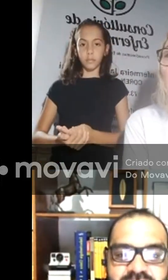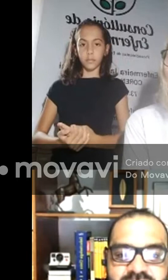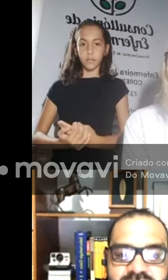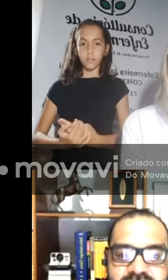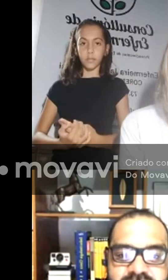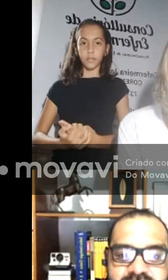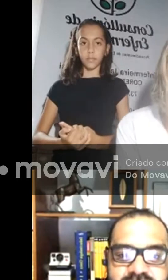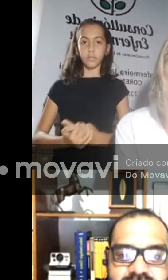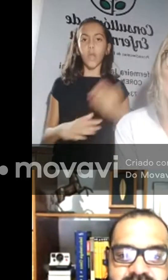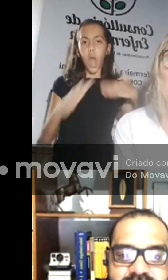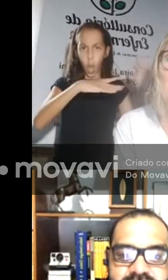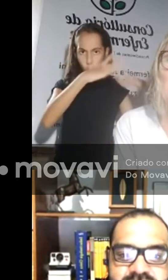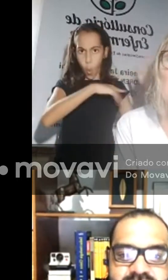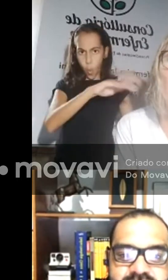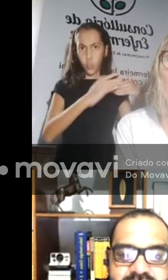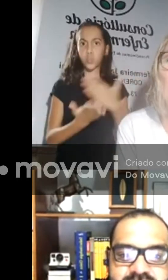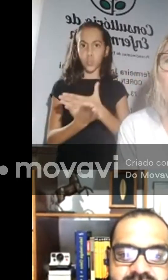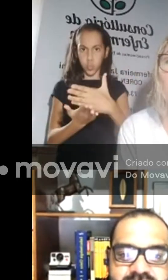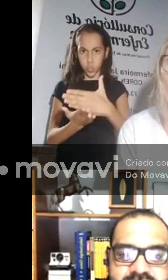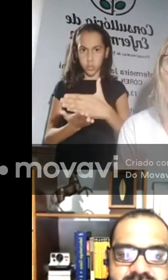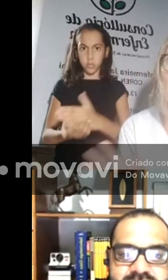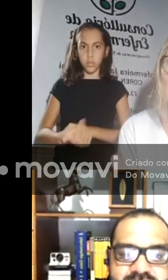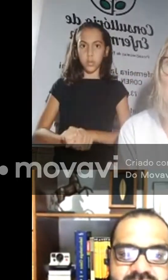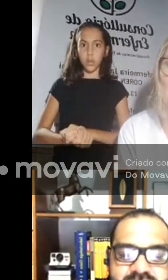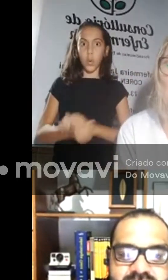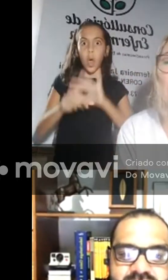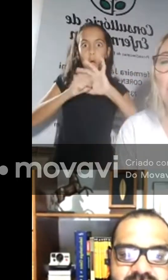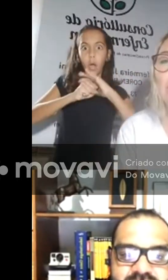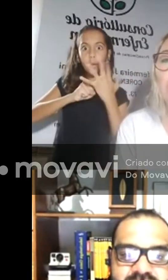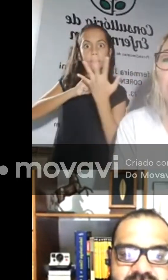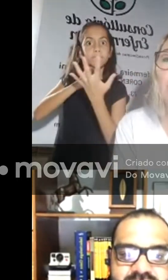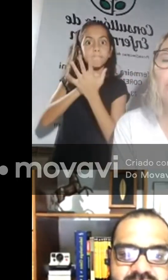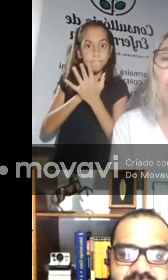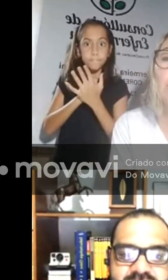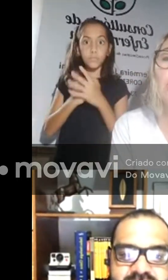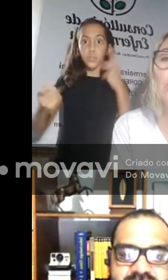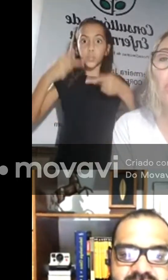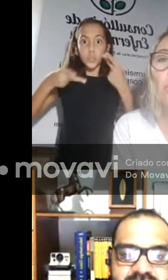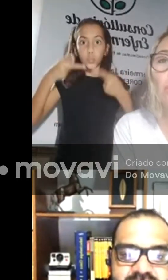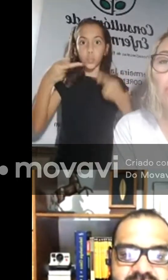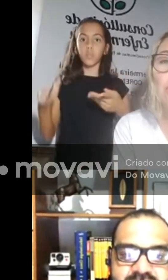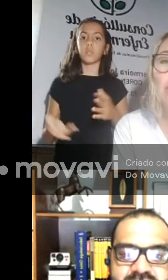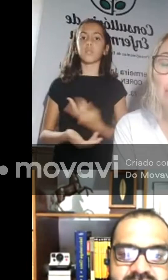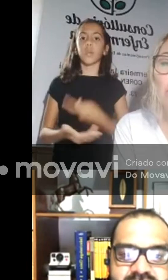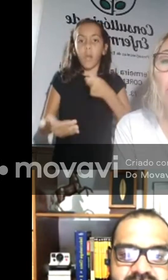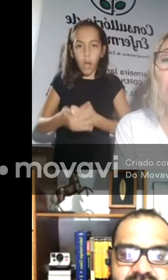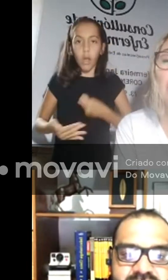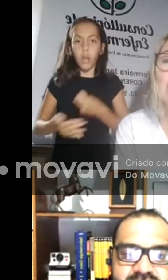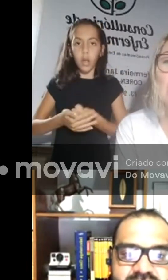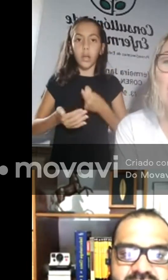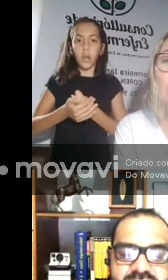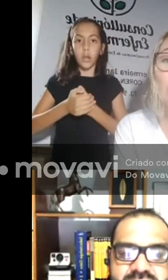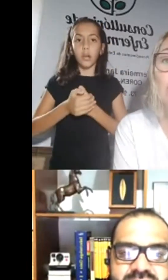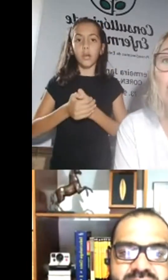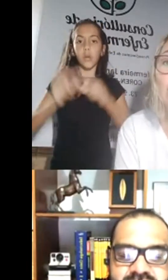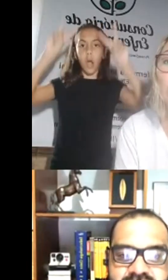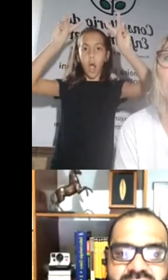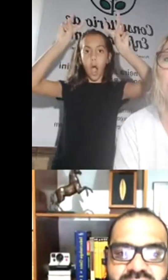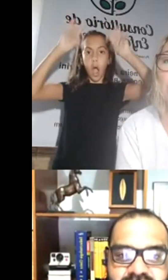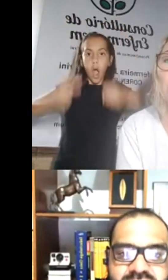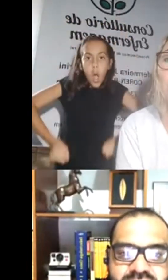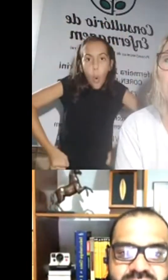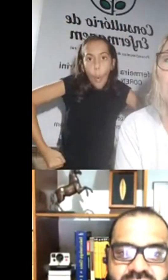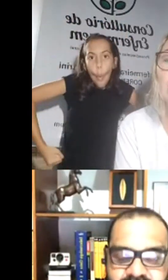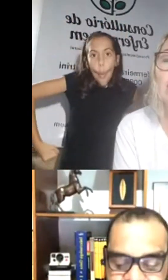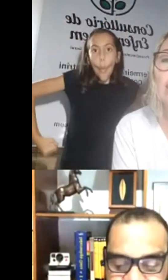gente iniciar ao assunto Covid propriamente dito, como a gente colocou o nosso tema como obesidade e os riscos